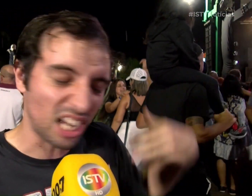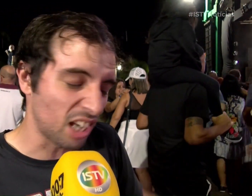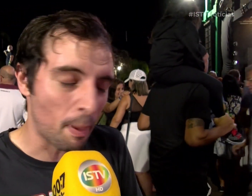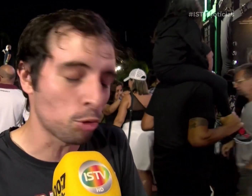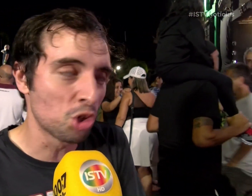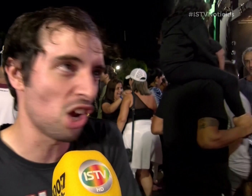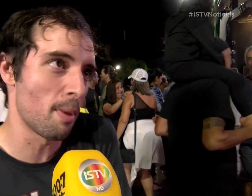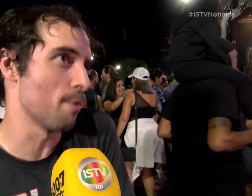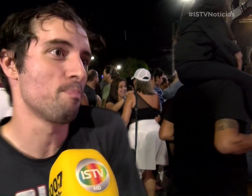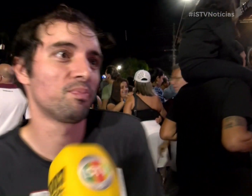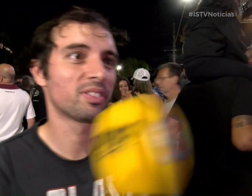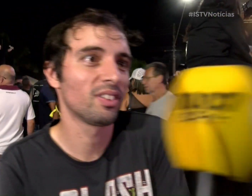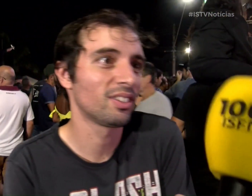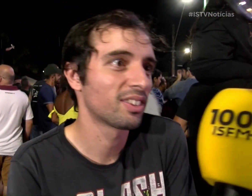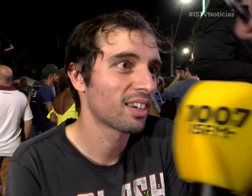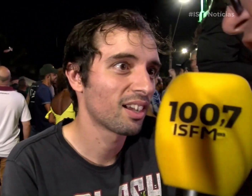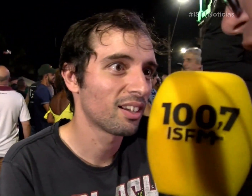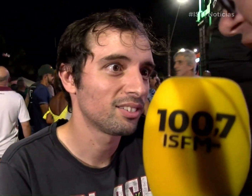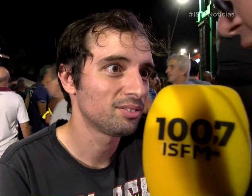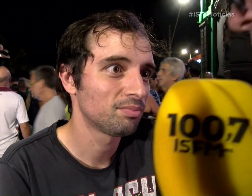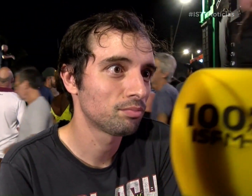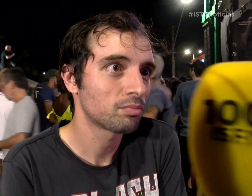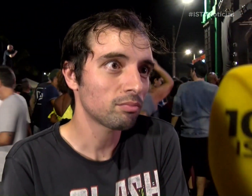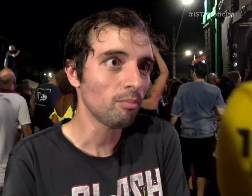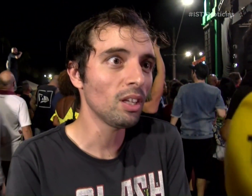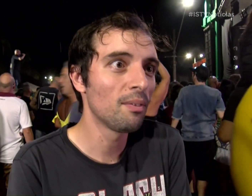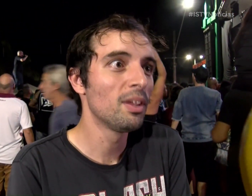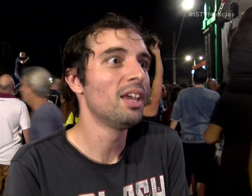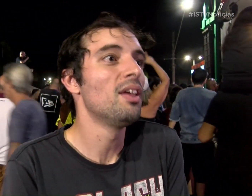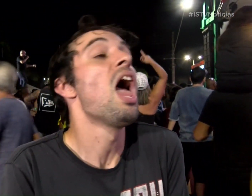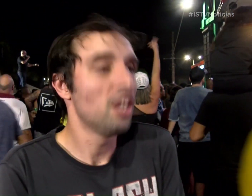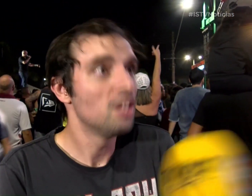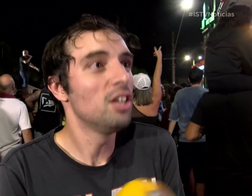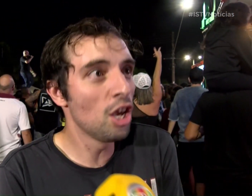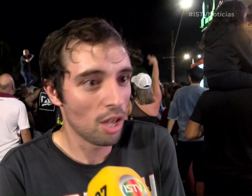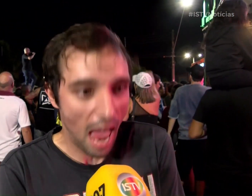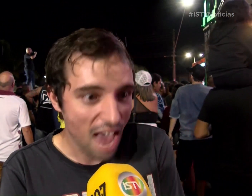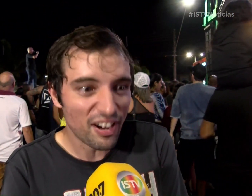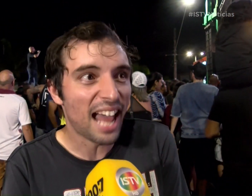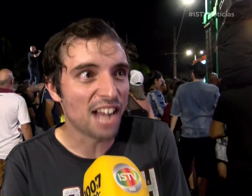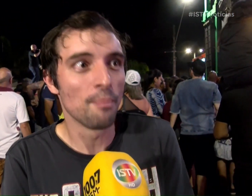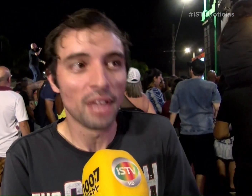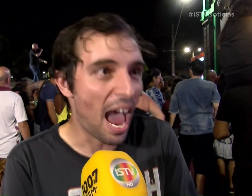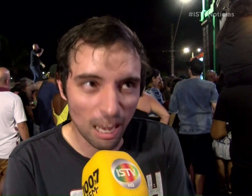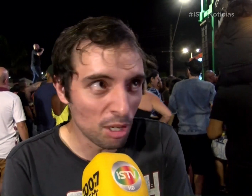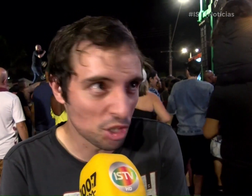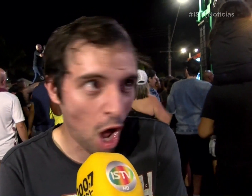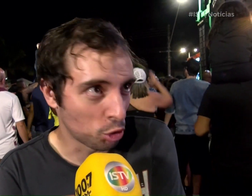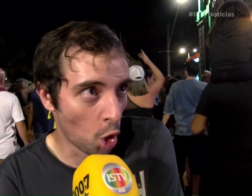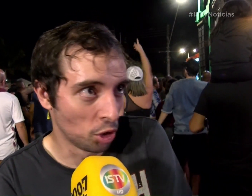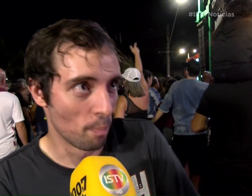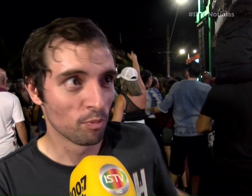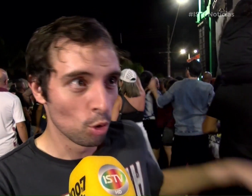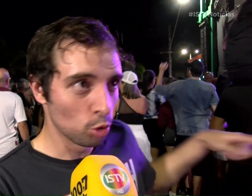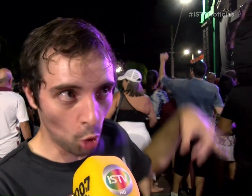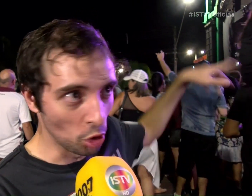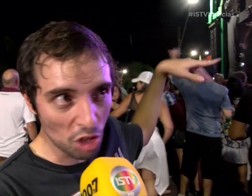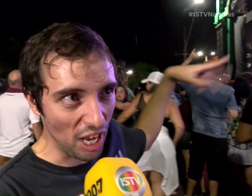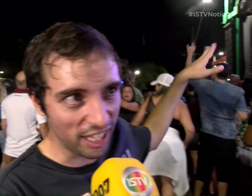tá aqui pra curtir, mano. Você tá me falando que vocês são tia e sobrinho. É verdade. Ela me ensinou tudo. Tudo isso aqui,